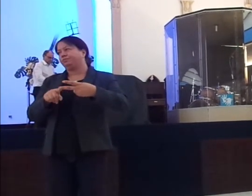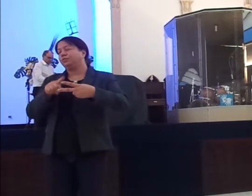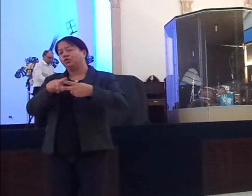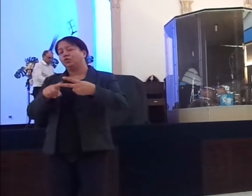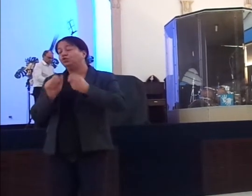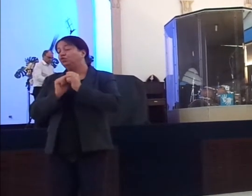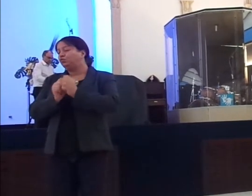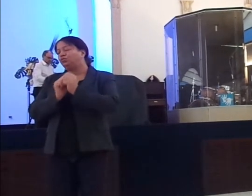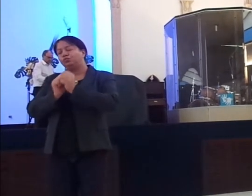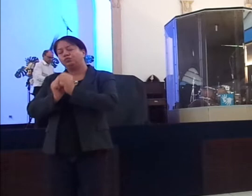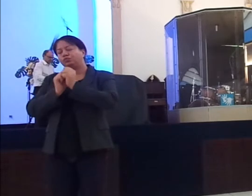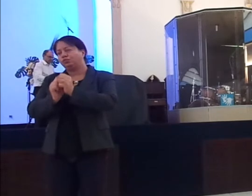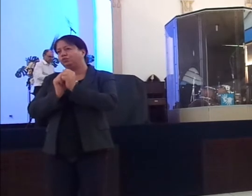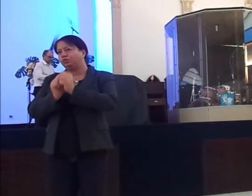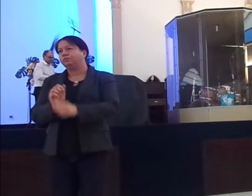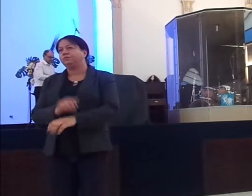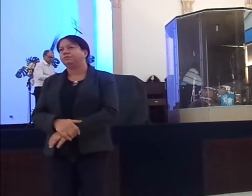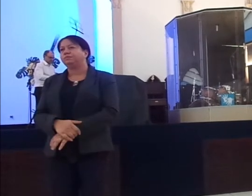dois caminham juntos